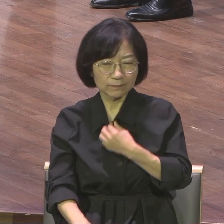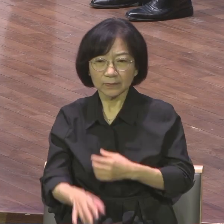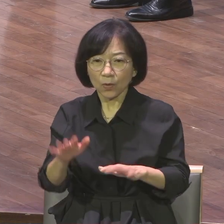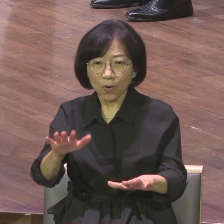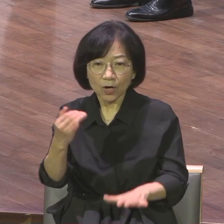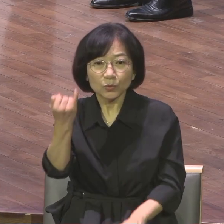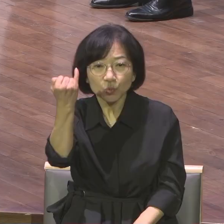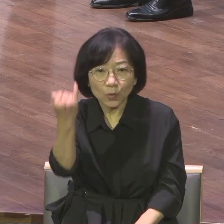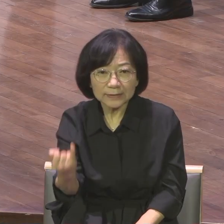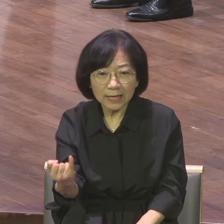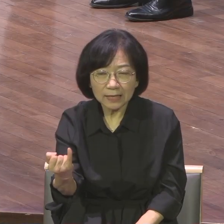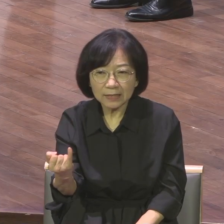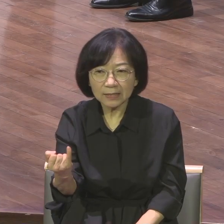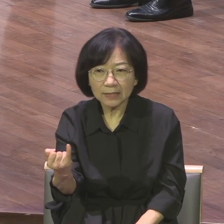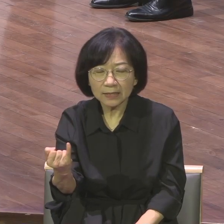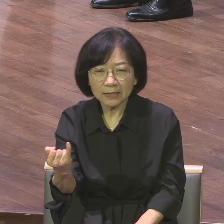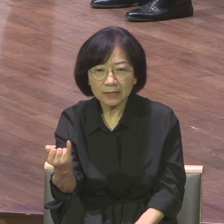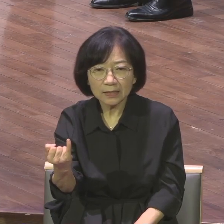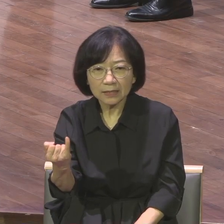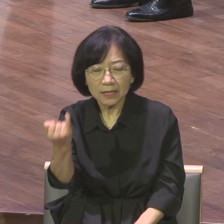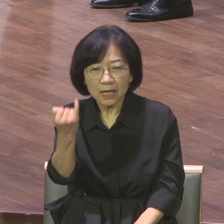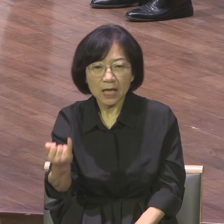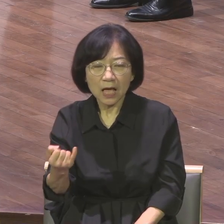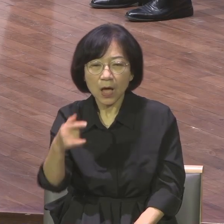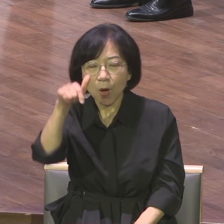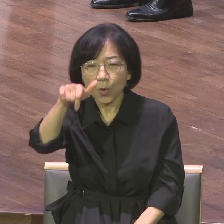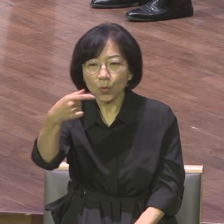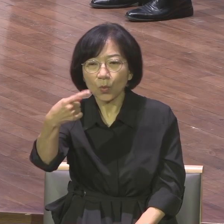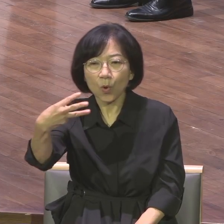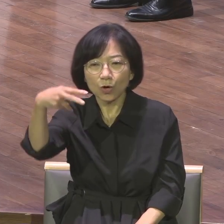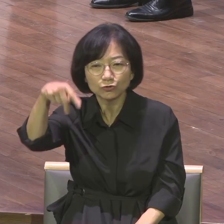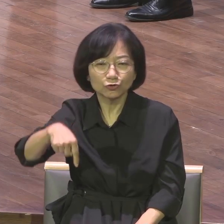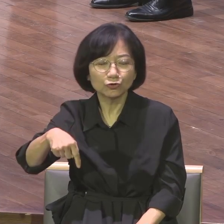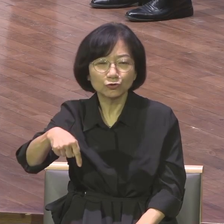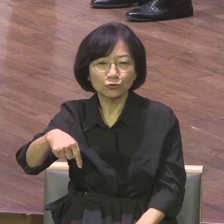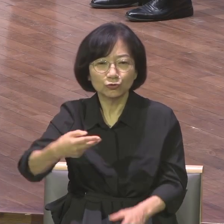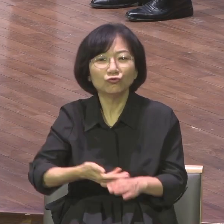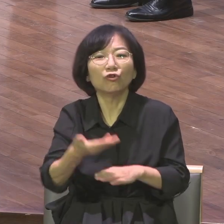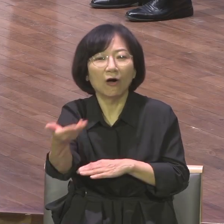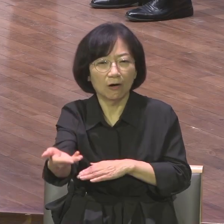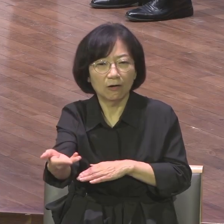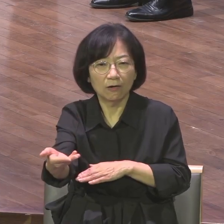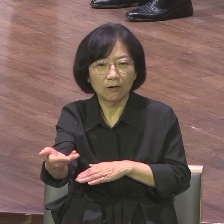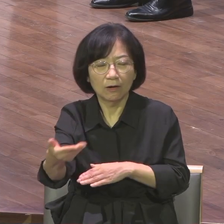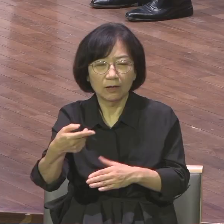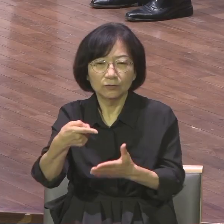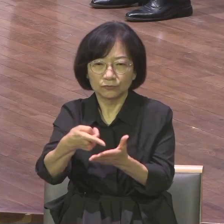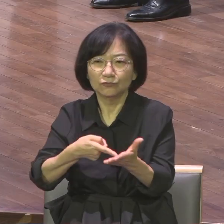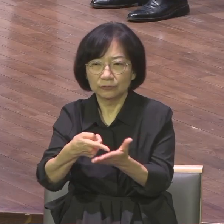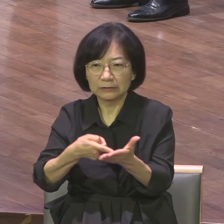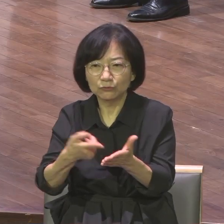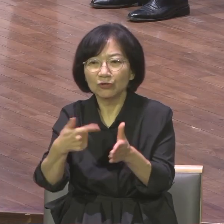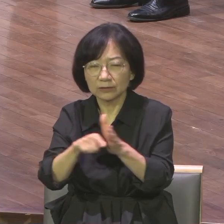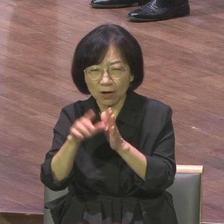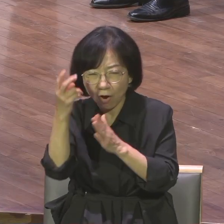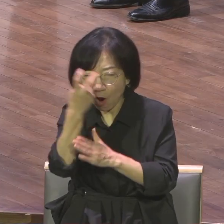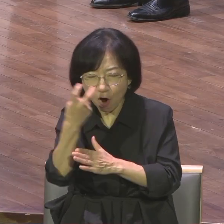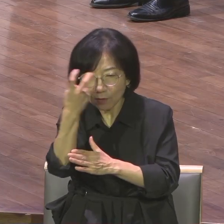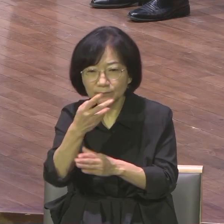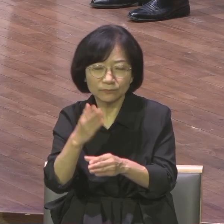여동생이 이제 골수 이식을 그렇게 해주겠다. 그래서 지금 검사를 하고